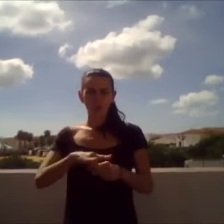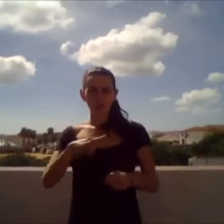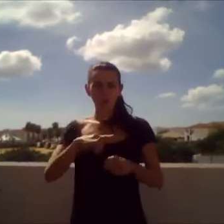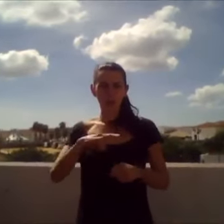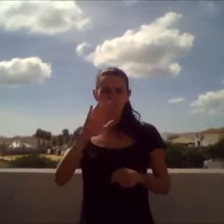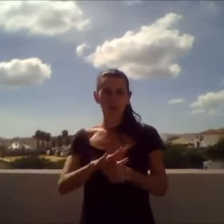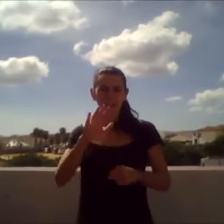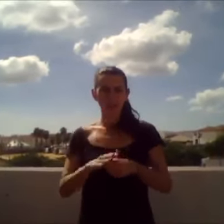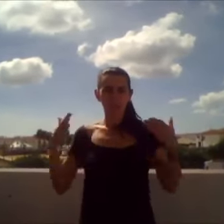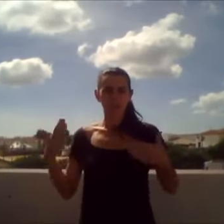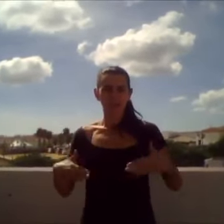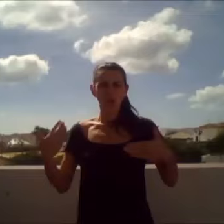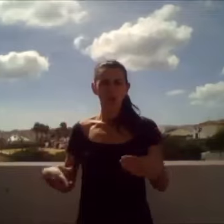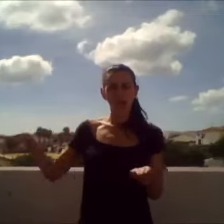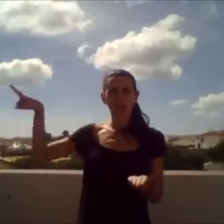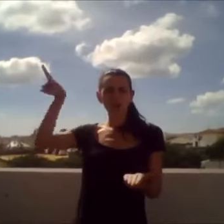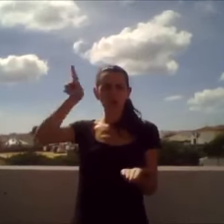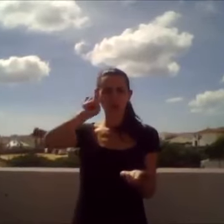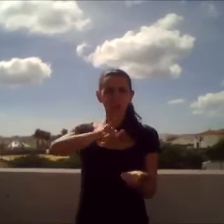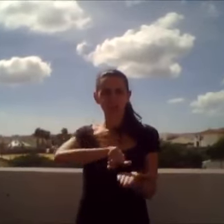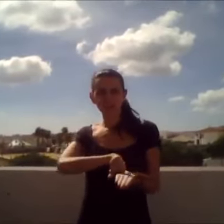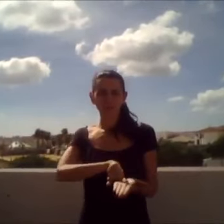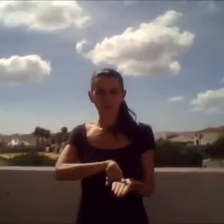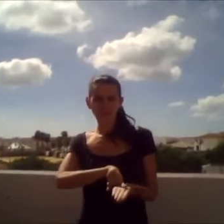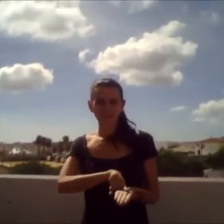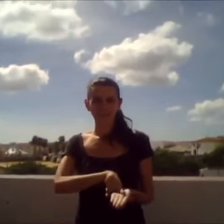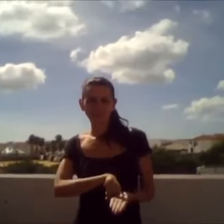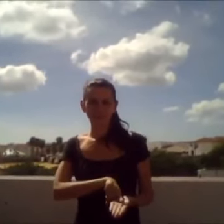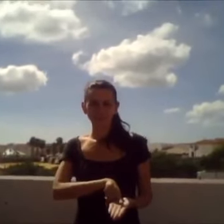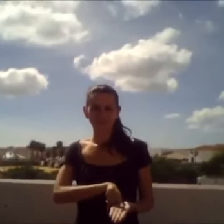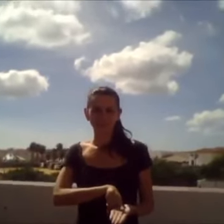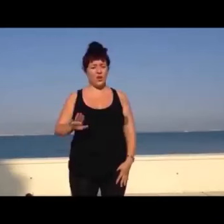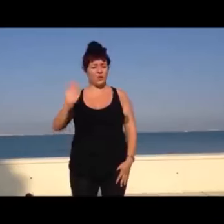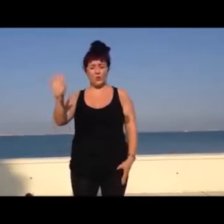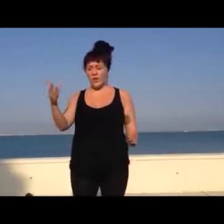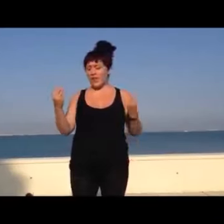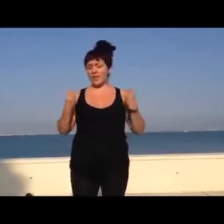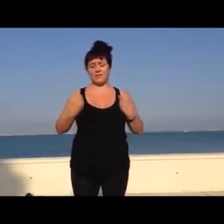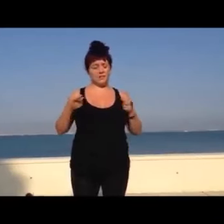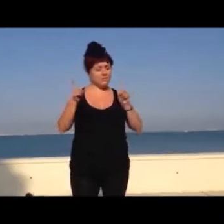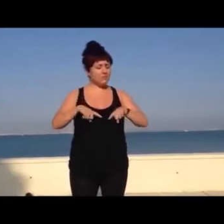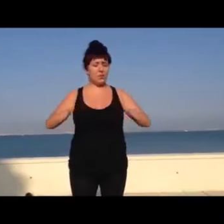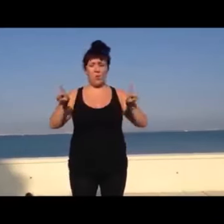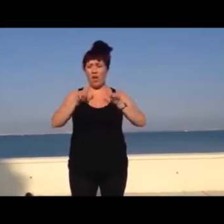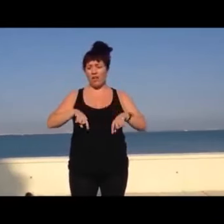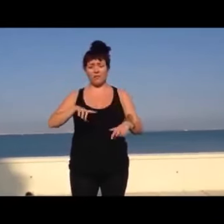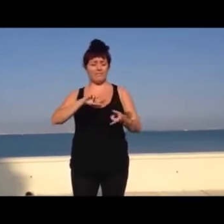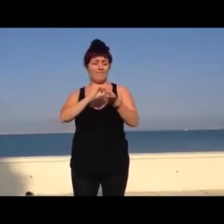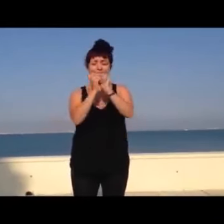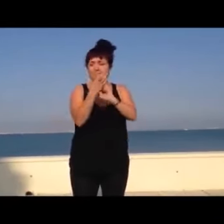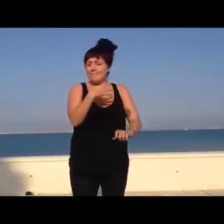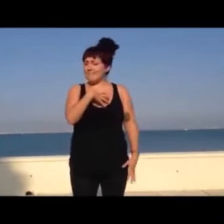Lunes, martes y miércoles y otra vez La vida se te escapa entre tus